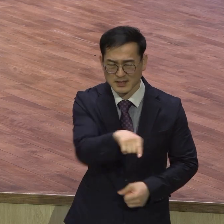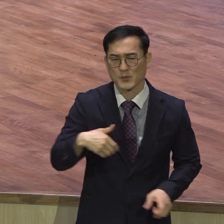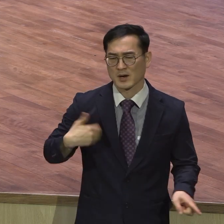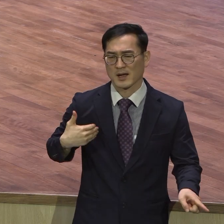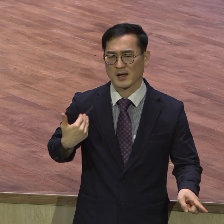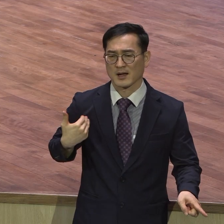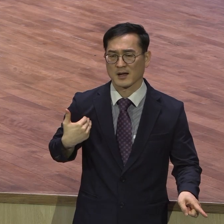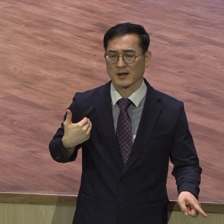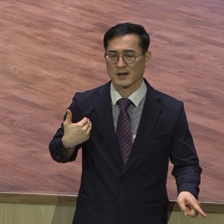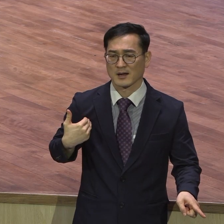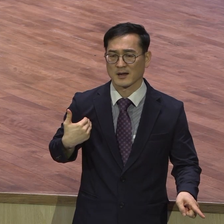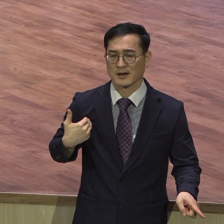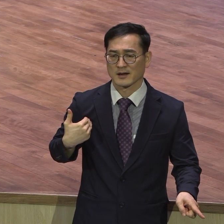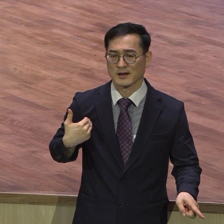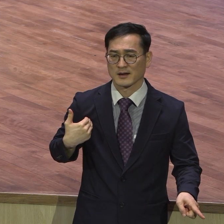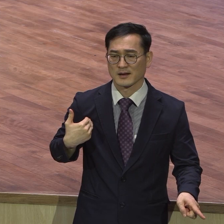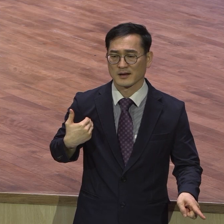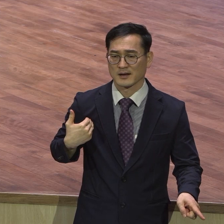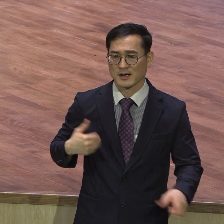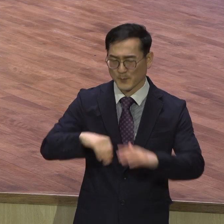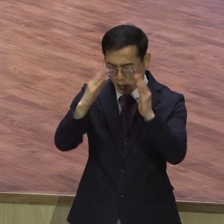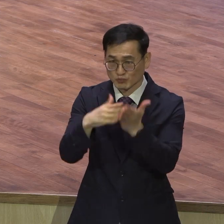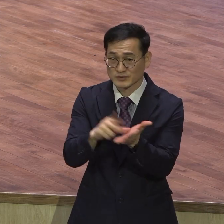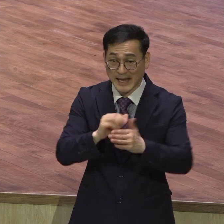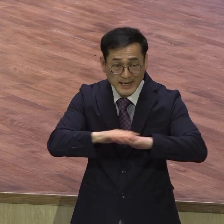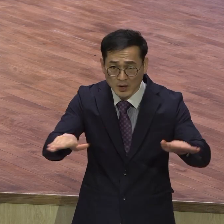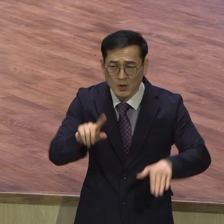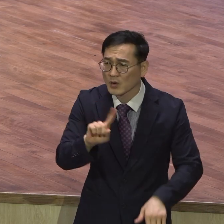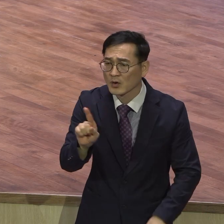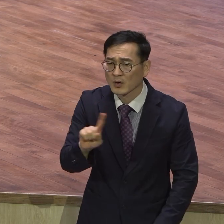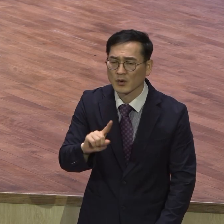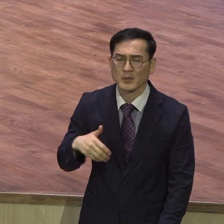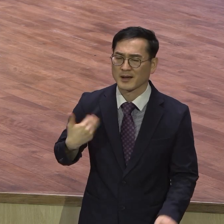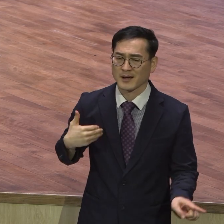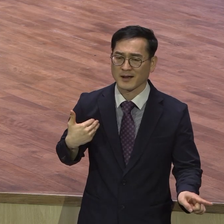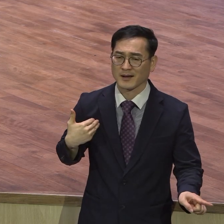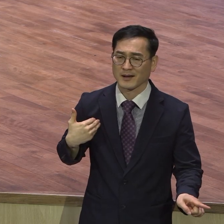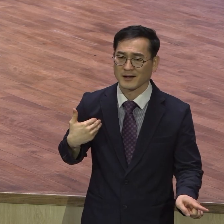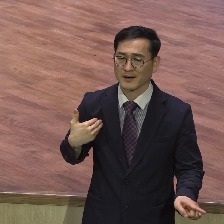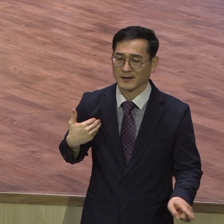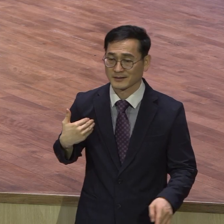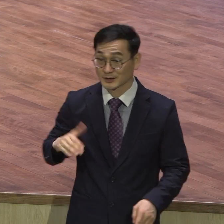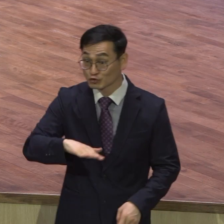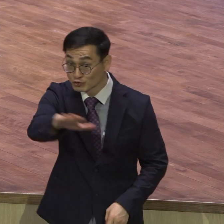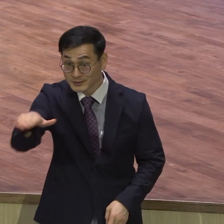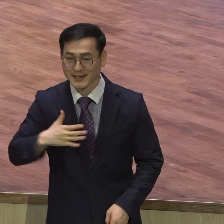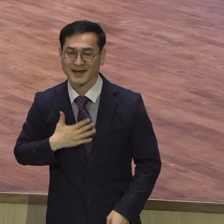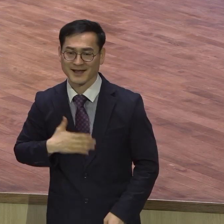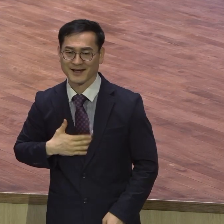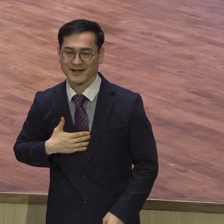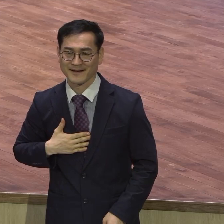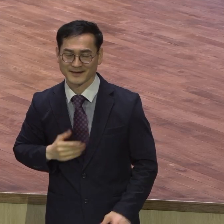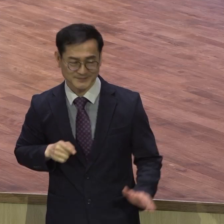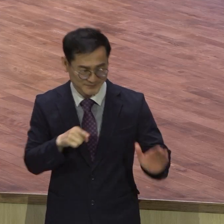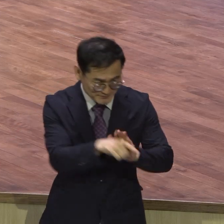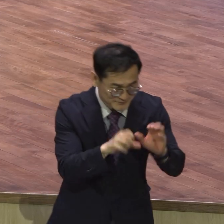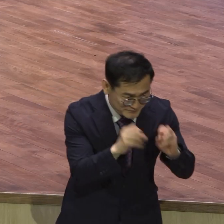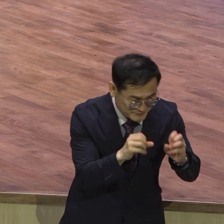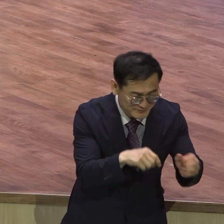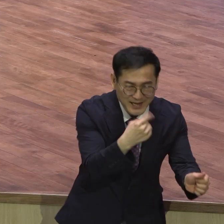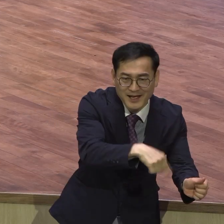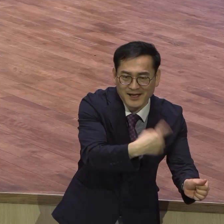이런 유일성의 답을 가지고 있는 여러분이 이제는 구별된 존재감을 발휘해서 살아야 돼요. 예를 들면 보세요.